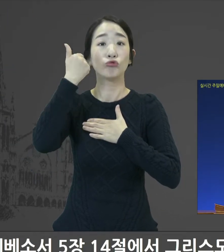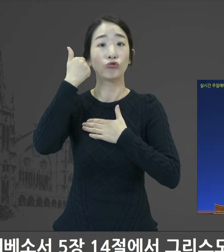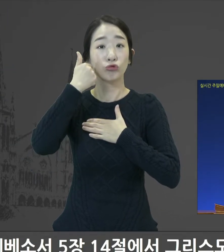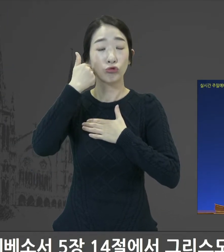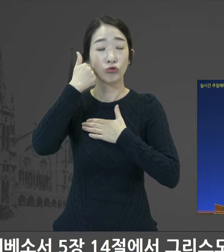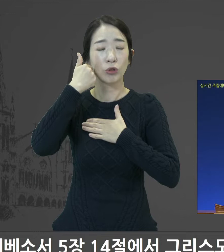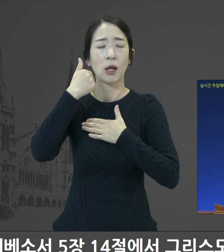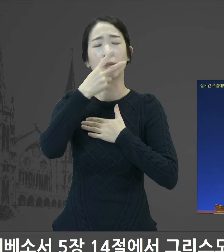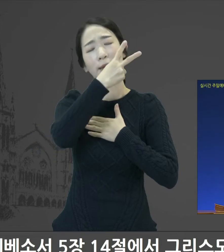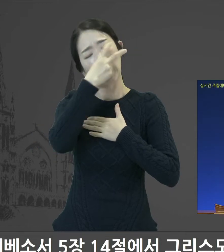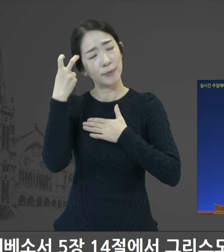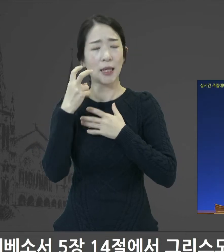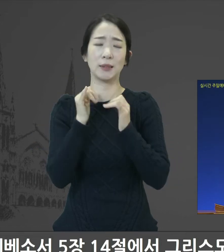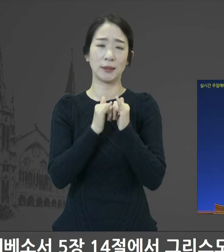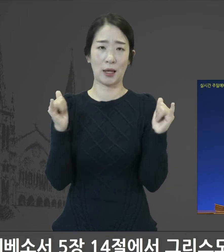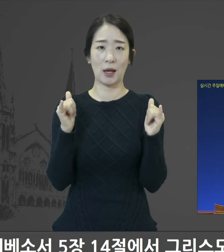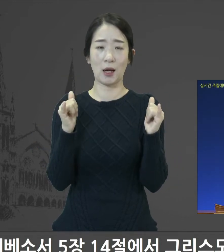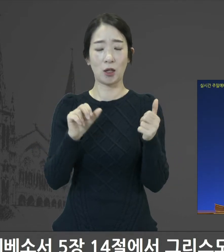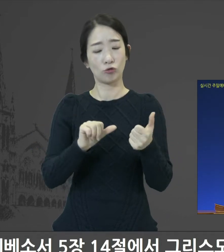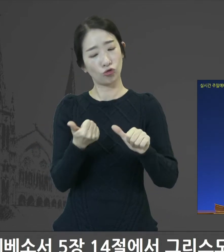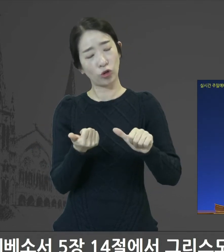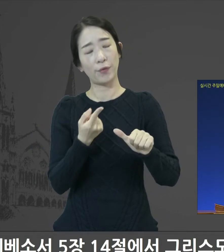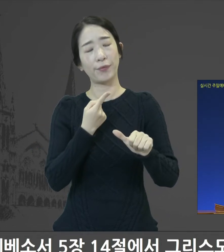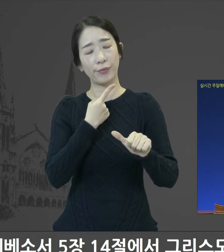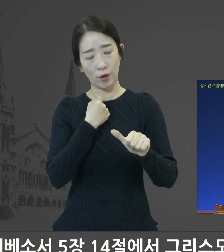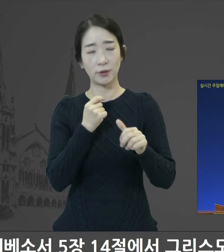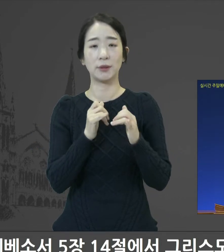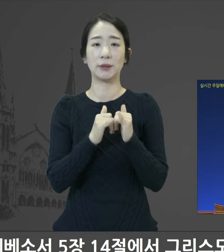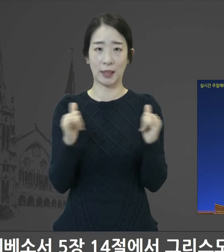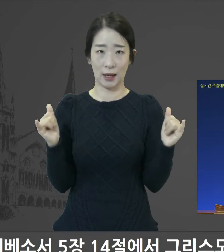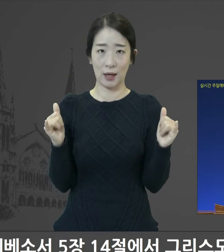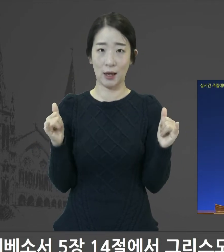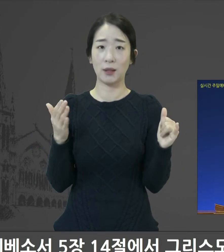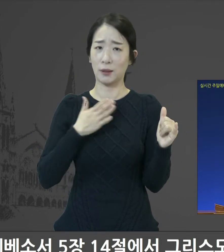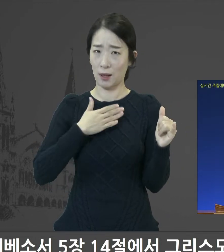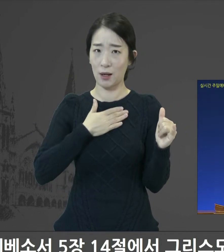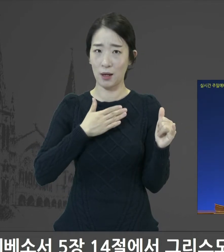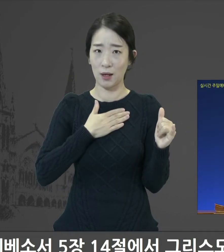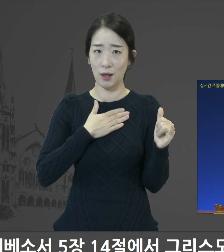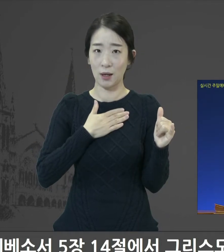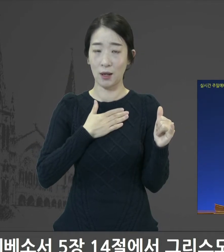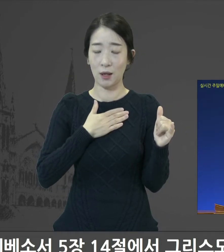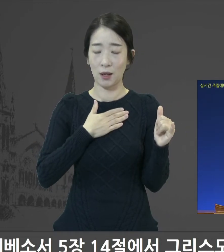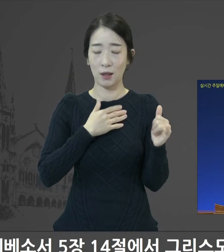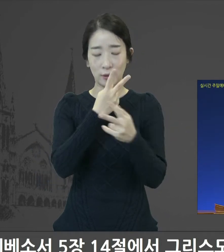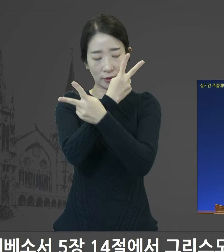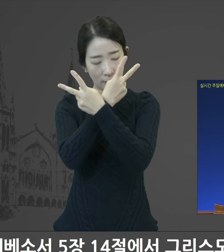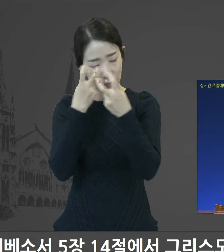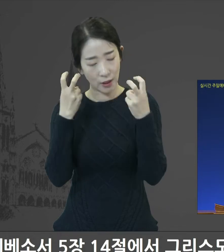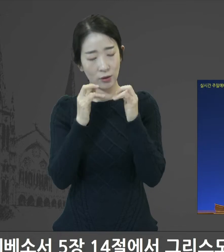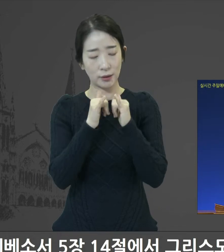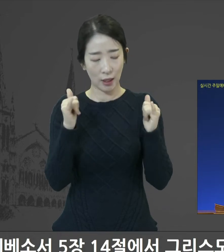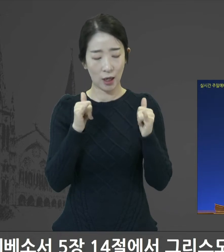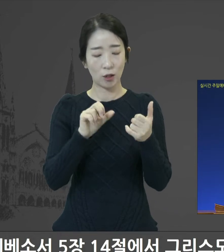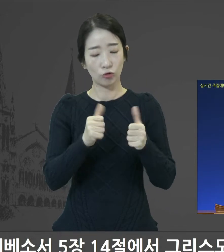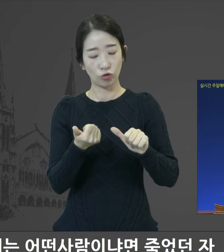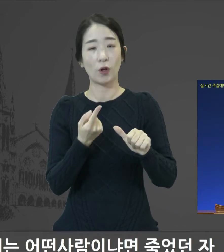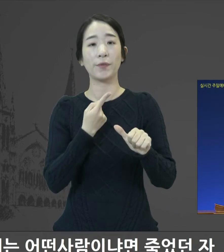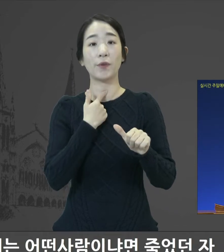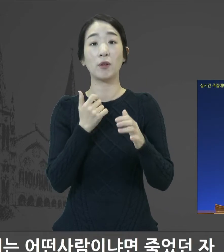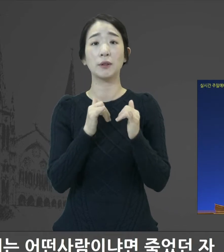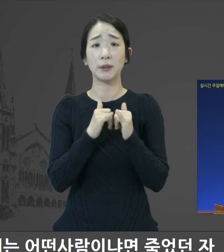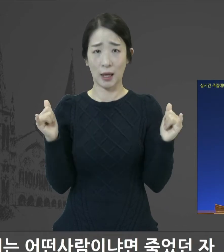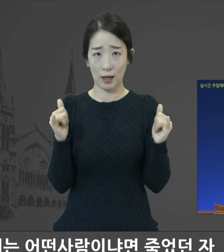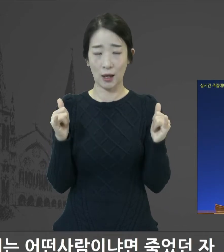자였습니다. 그리고 죽었던 자였습니다. 잠자던 자야 영적으로 깨어나라. 죽었던